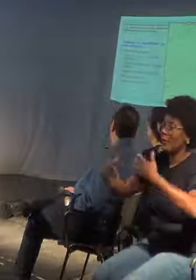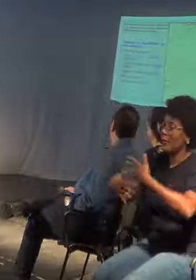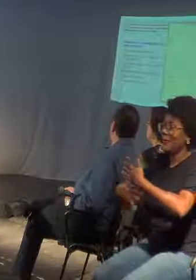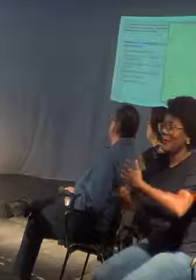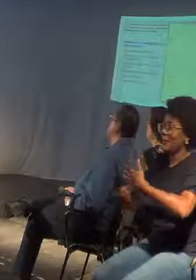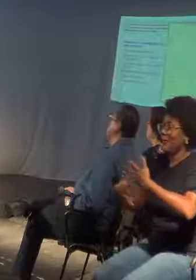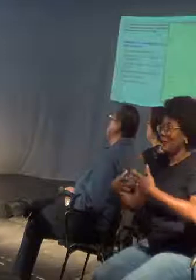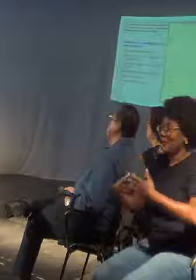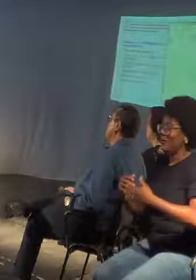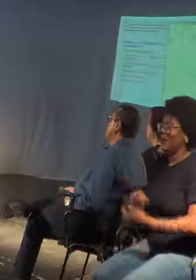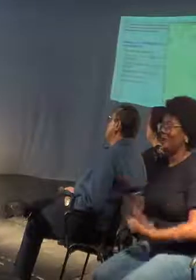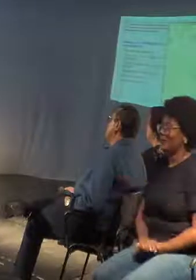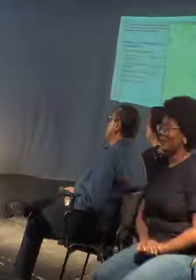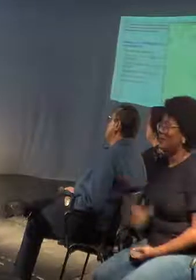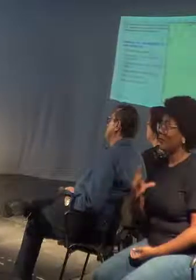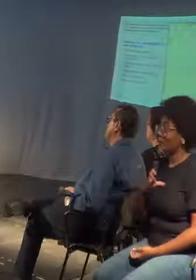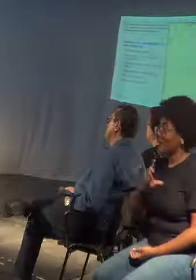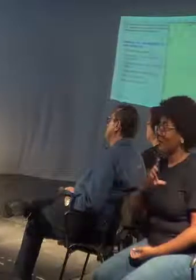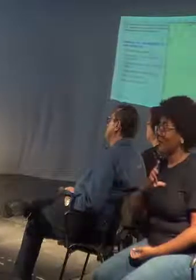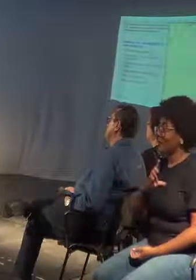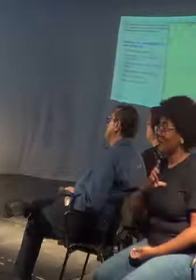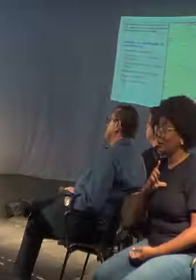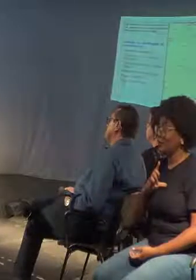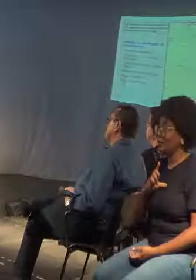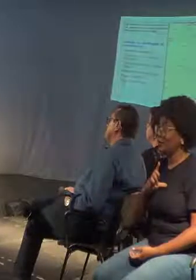A gente tem aqui na situação